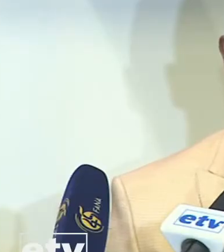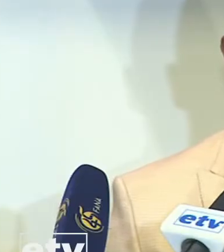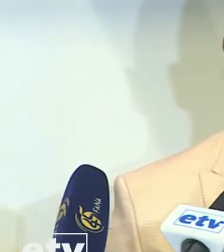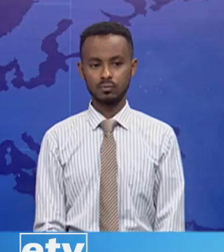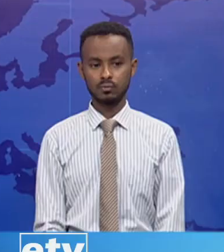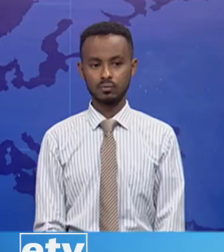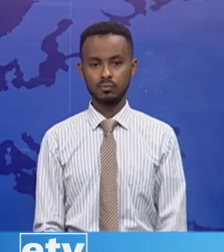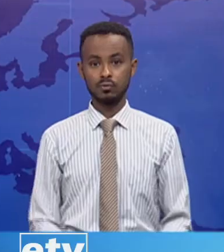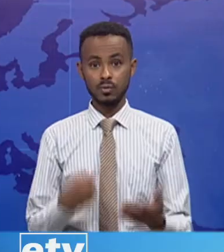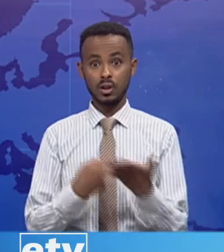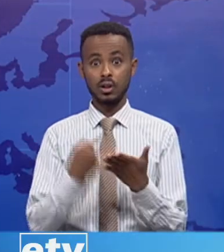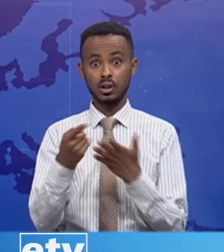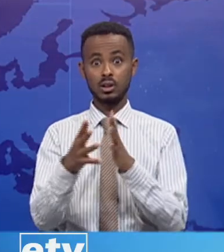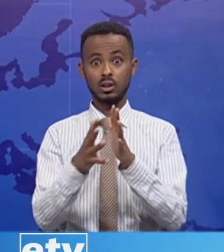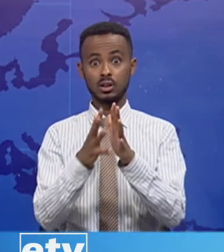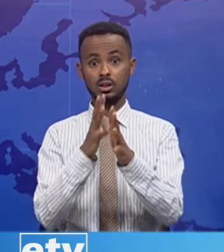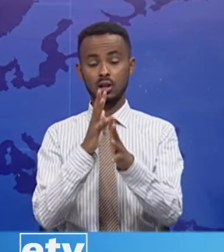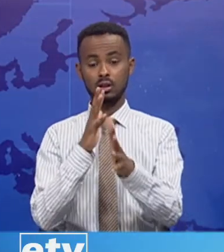ይህ ሰልፍ